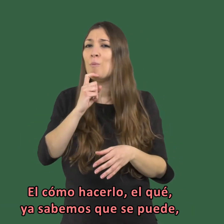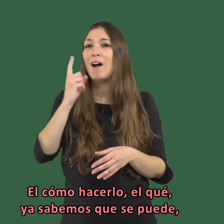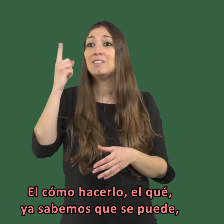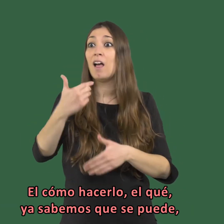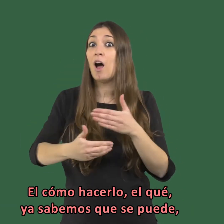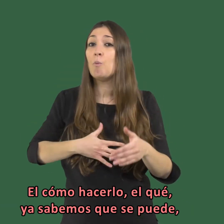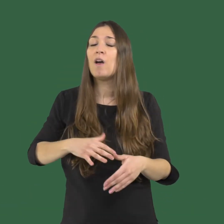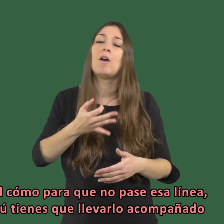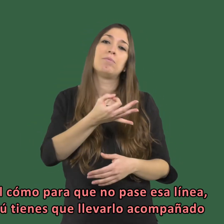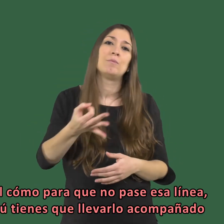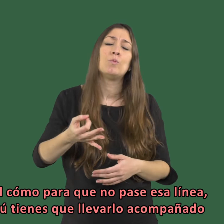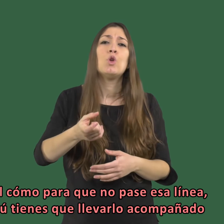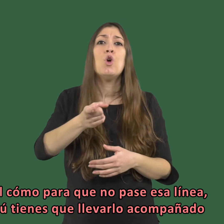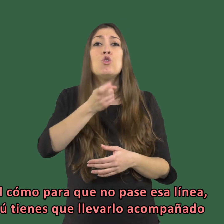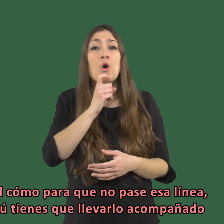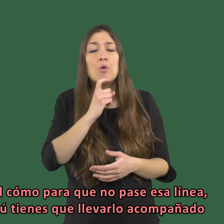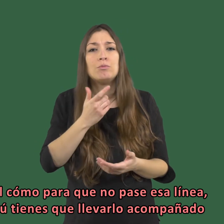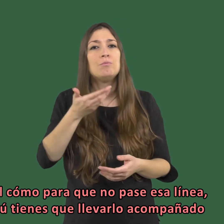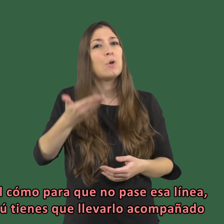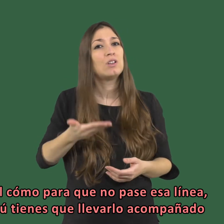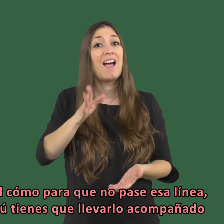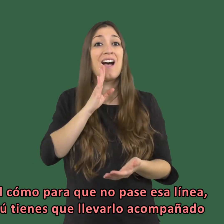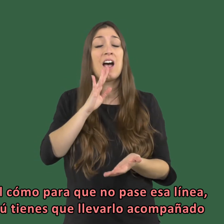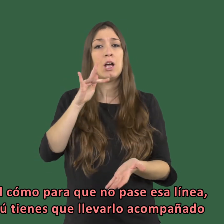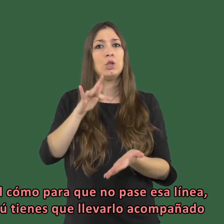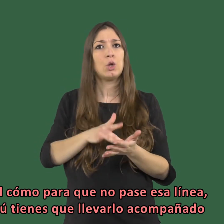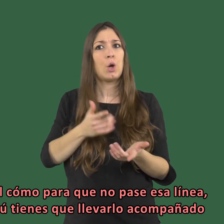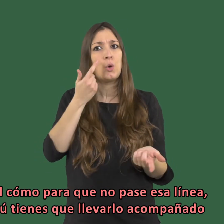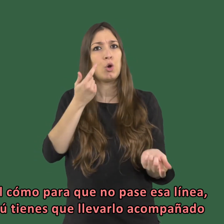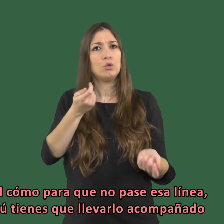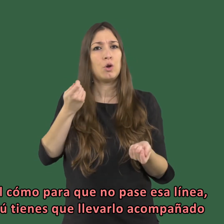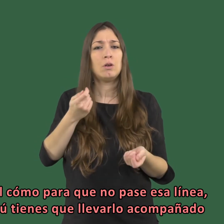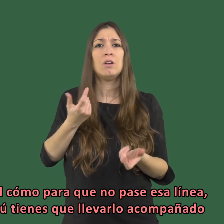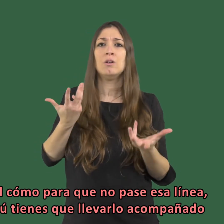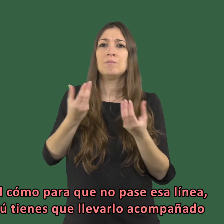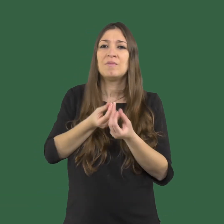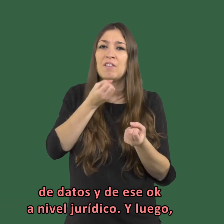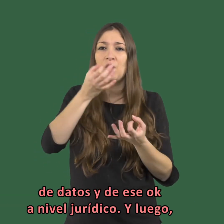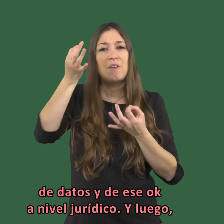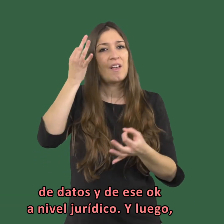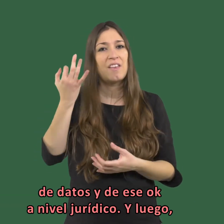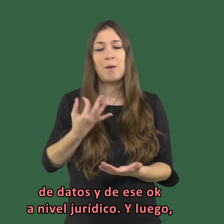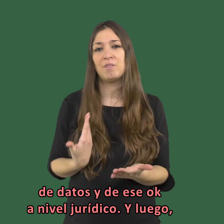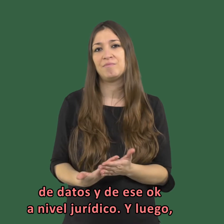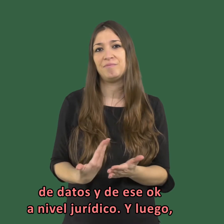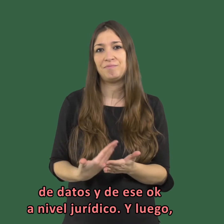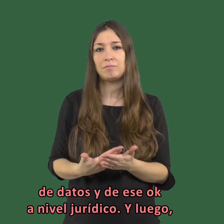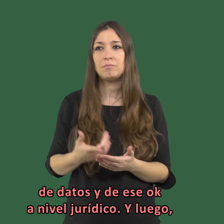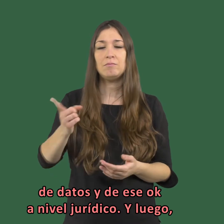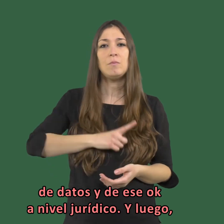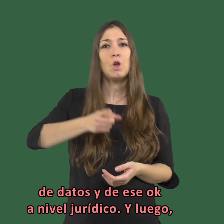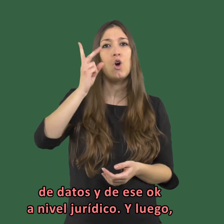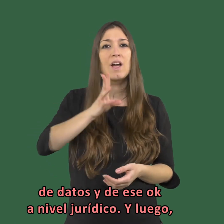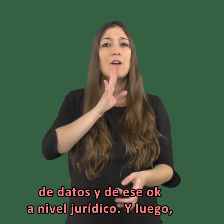qué, ya sabemos que se puede. El cómo, para que no pase esa línea, tú tienes que llevarlo acompañado de datos. De ese